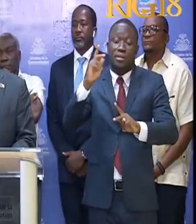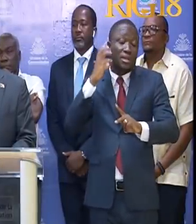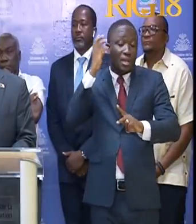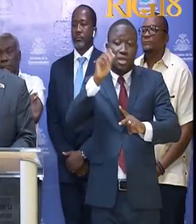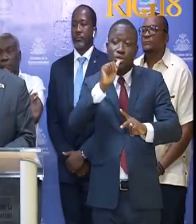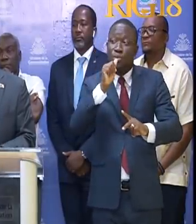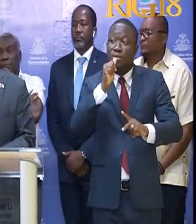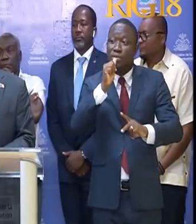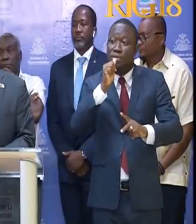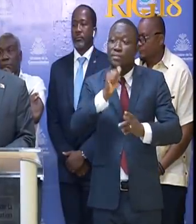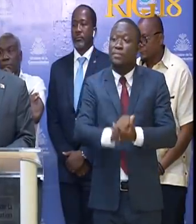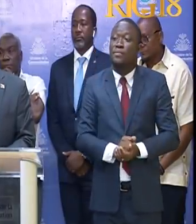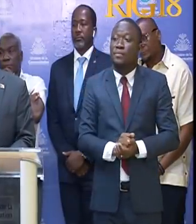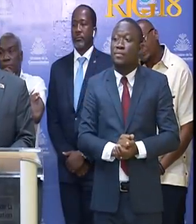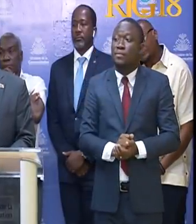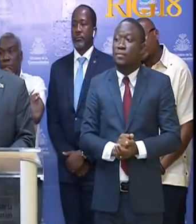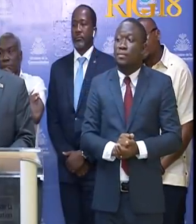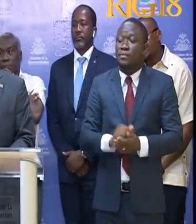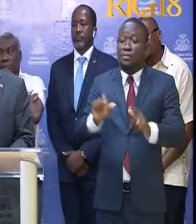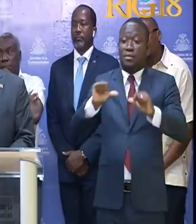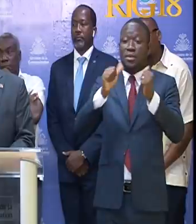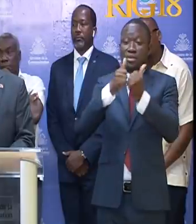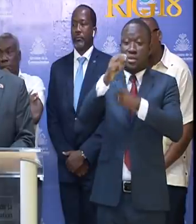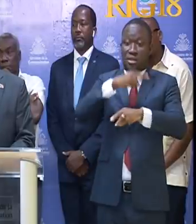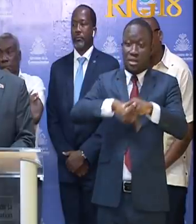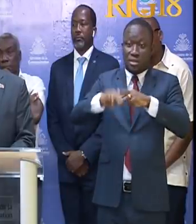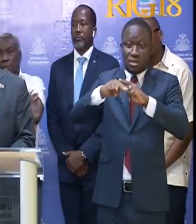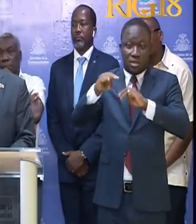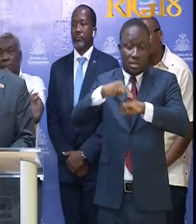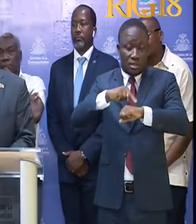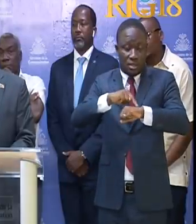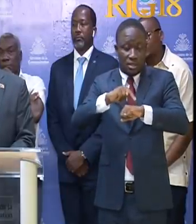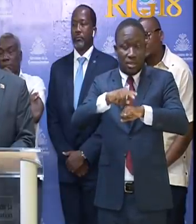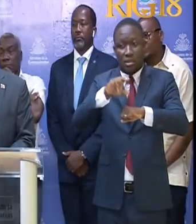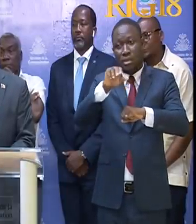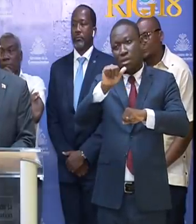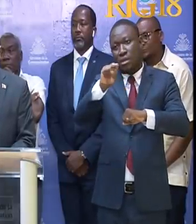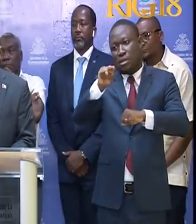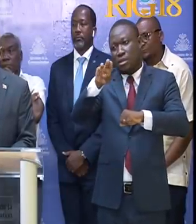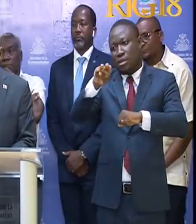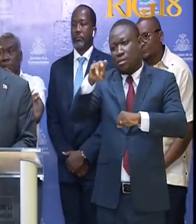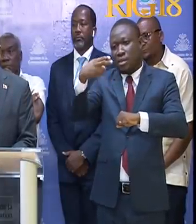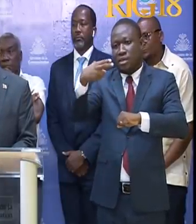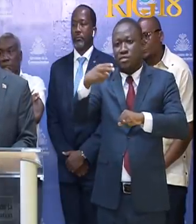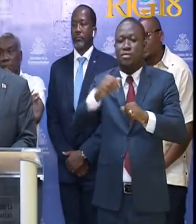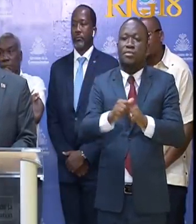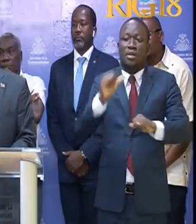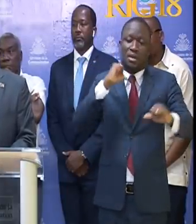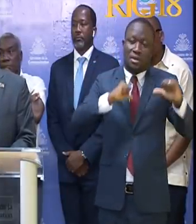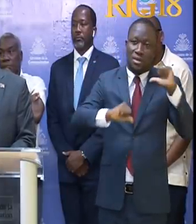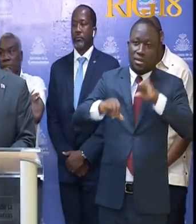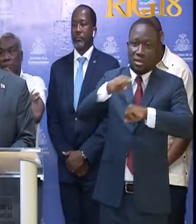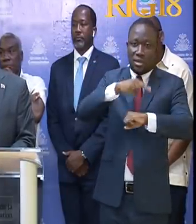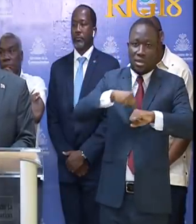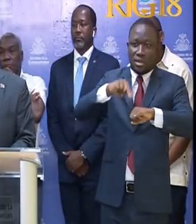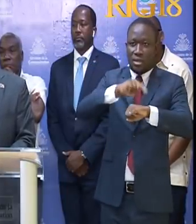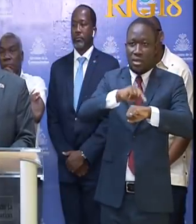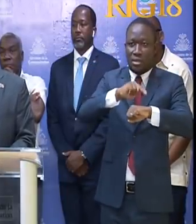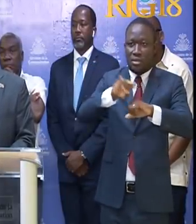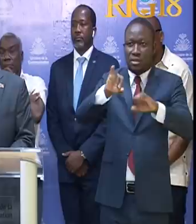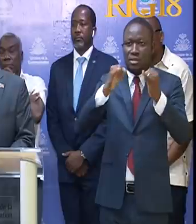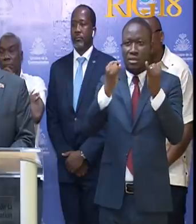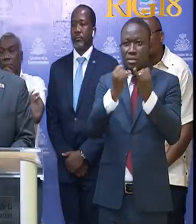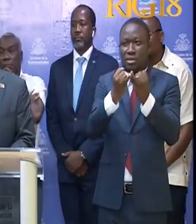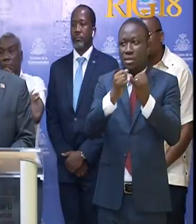médias privés, l'Association nationale des médias haïtiens, ANMH, l'Association des médias indépendants d'Haïti,